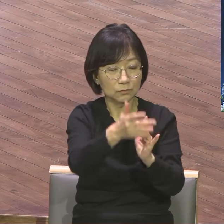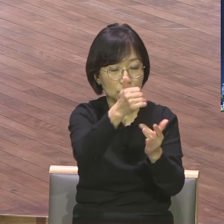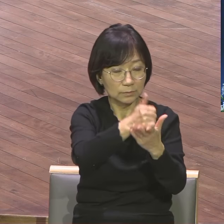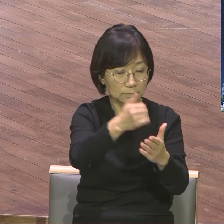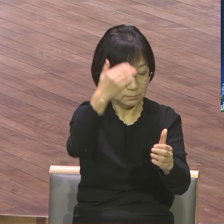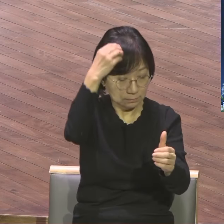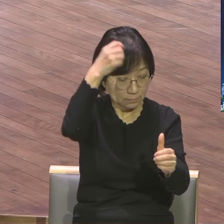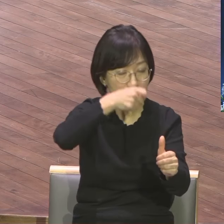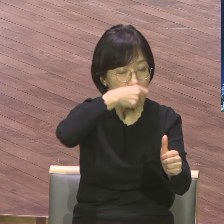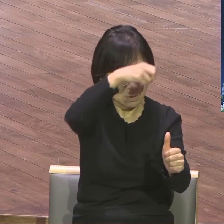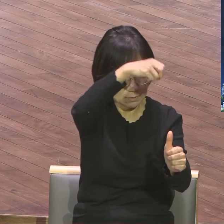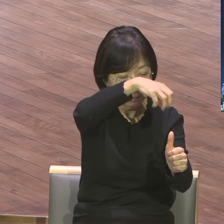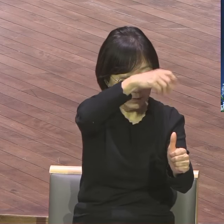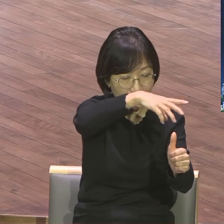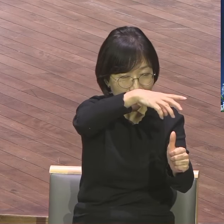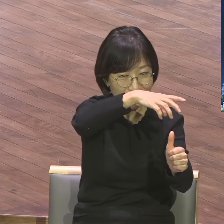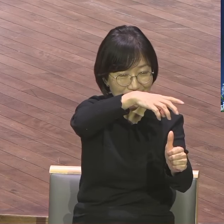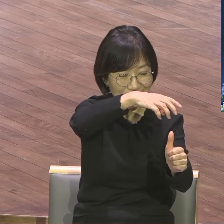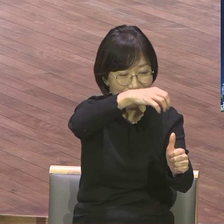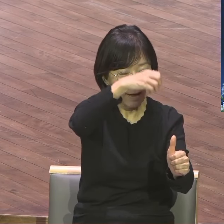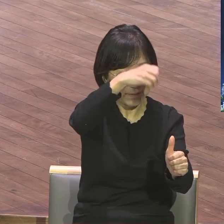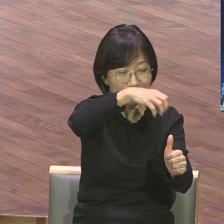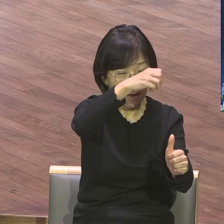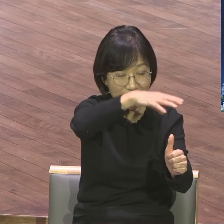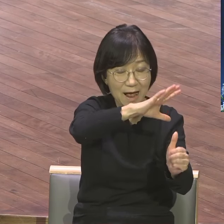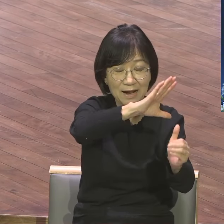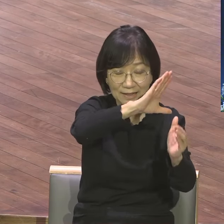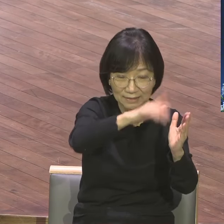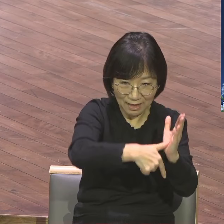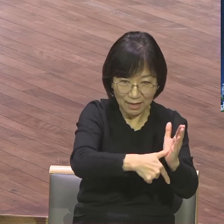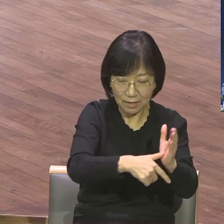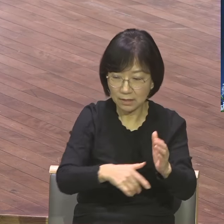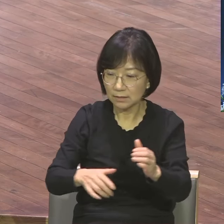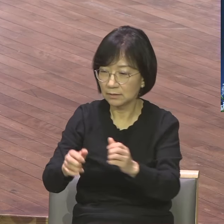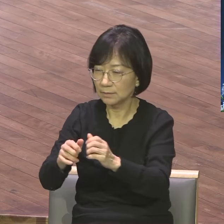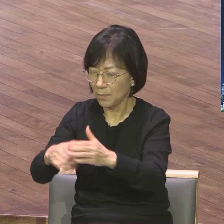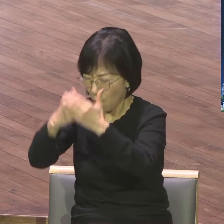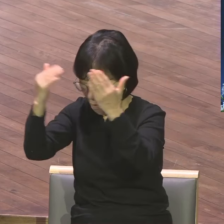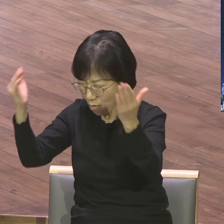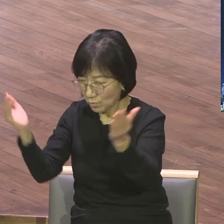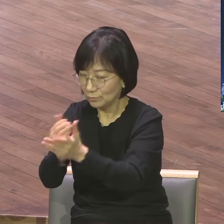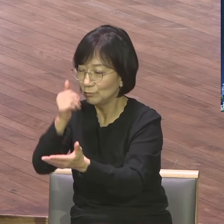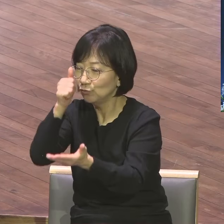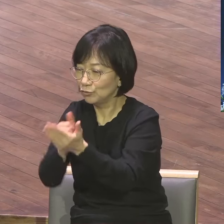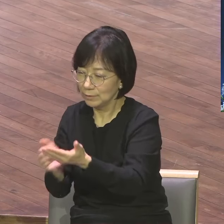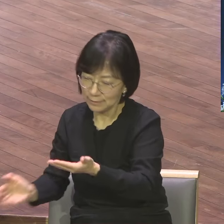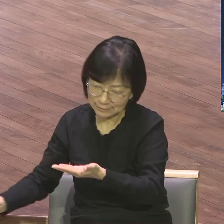순간 온 세상의 죄가 예수님께 전가됐다.